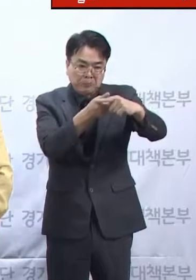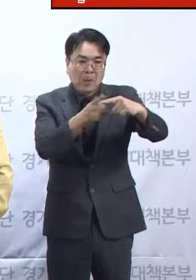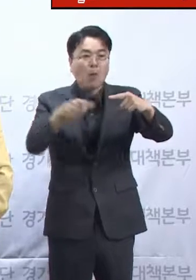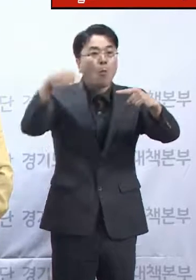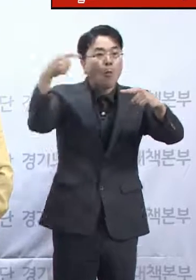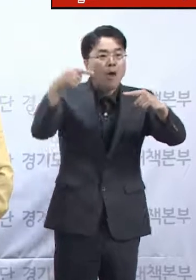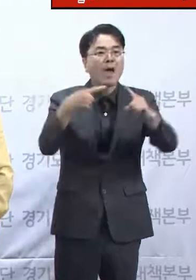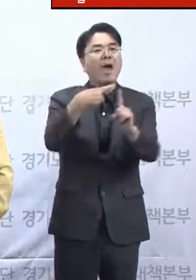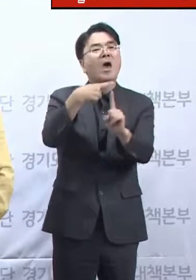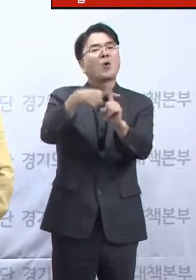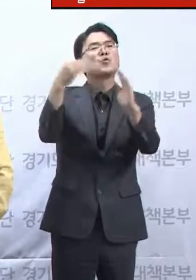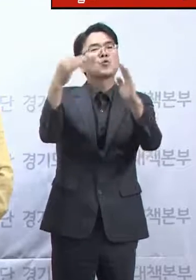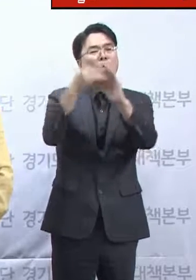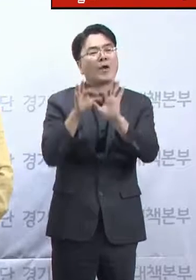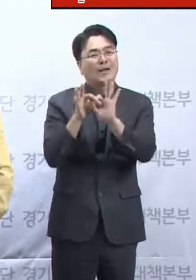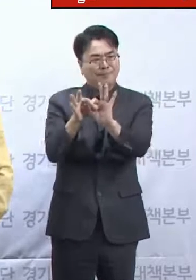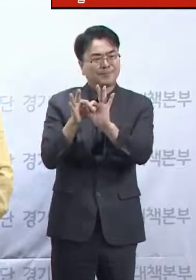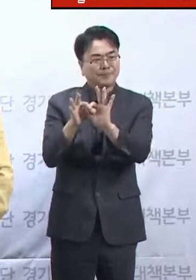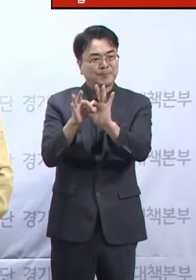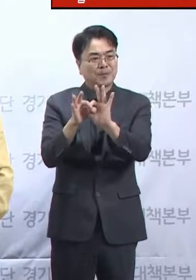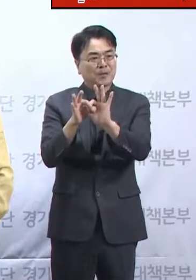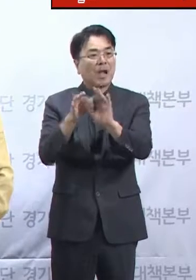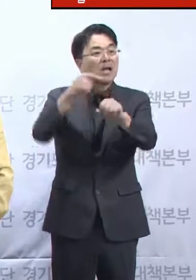통한 확진이었었고 나머지가